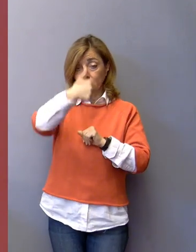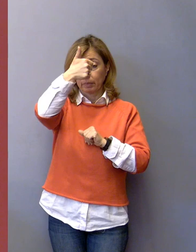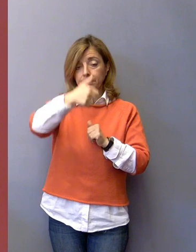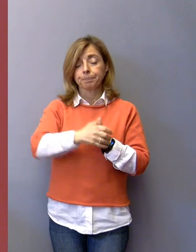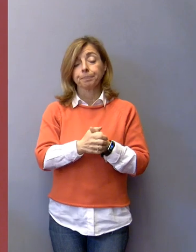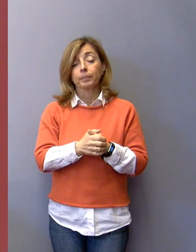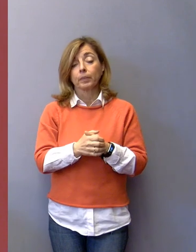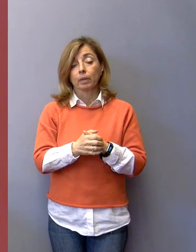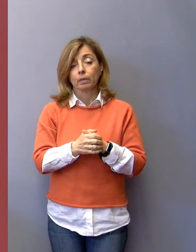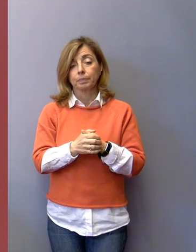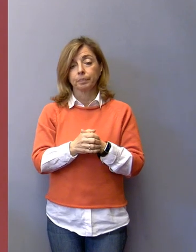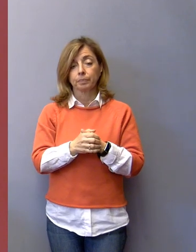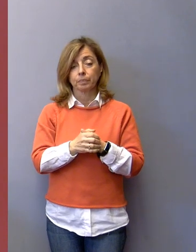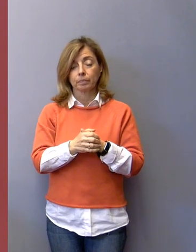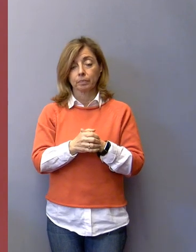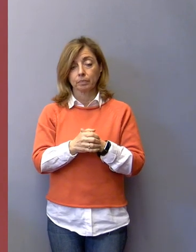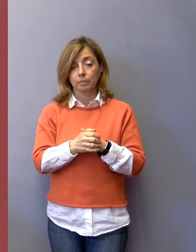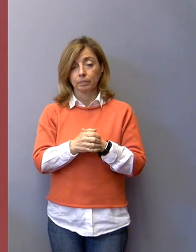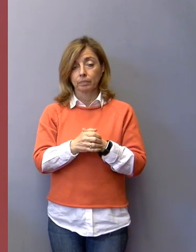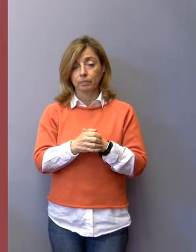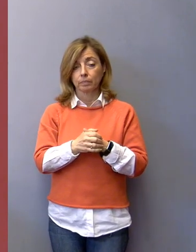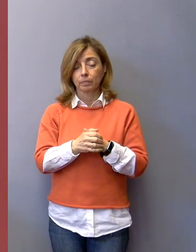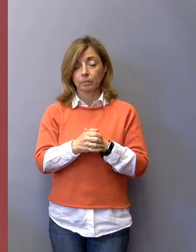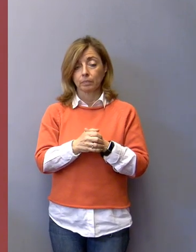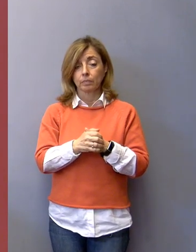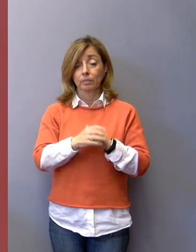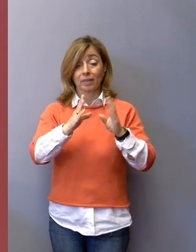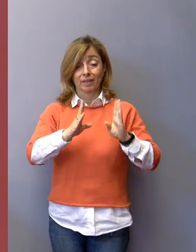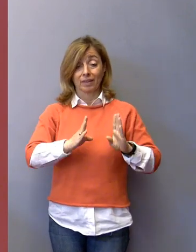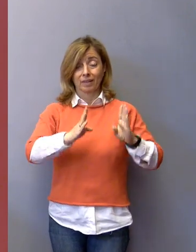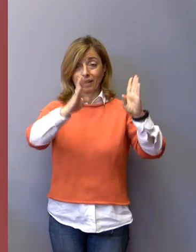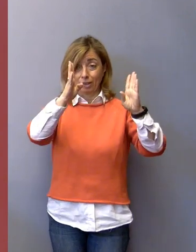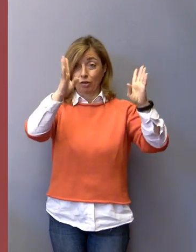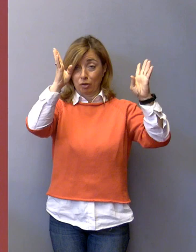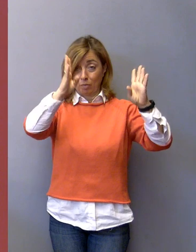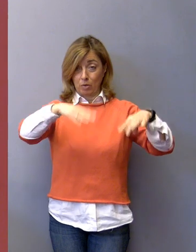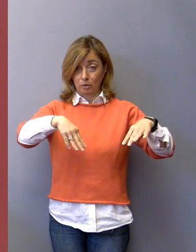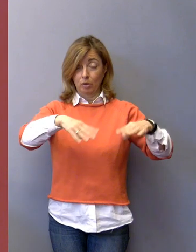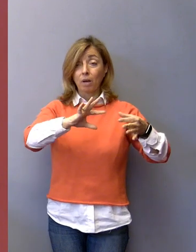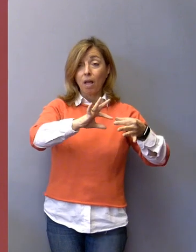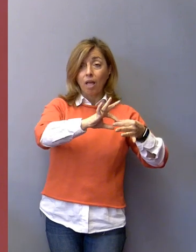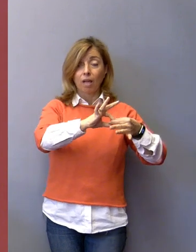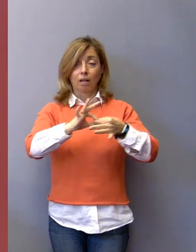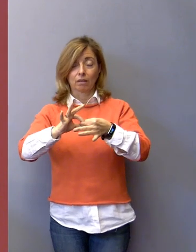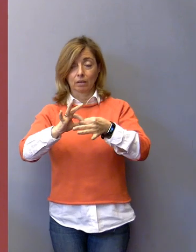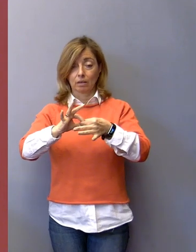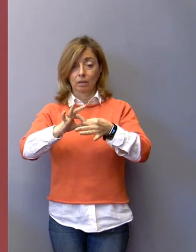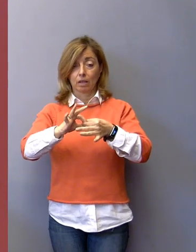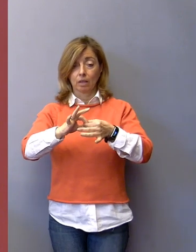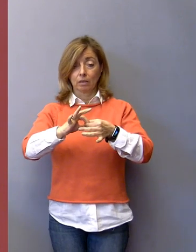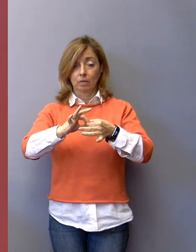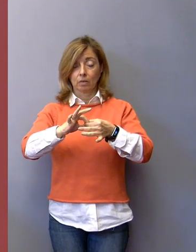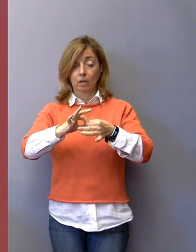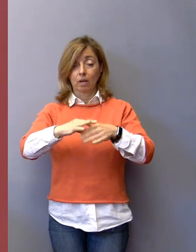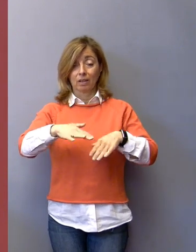la demolizione alla demolizione dove ha consentito conseguire la cessione al